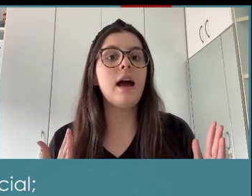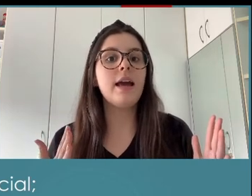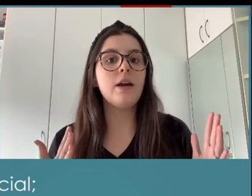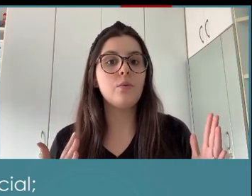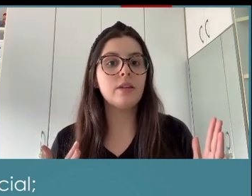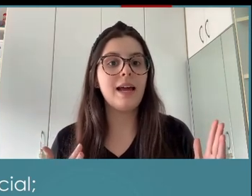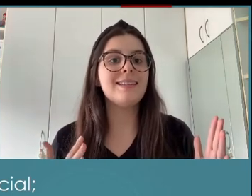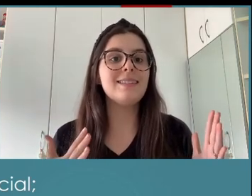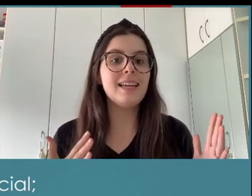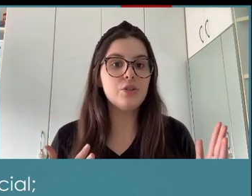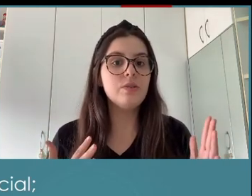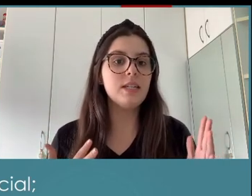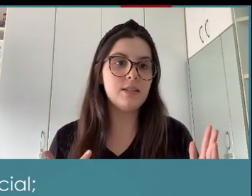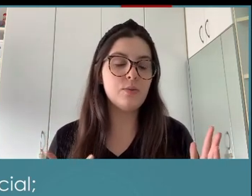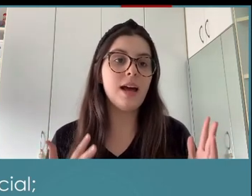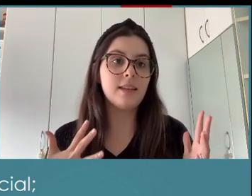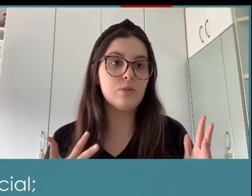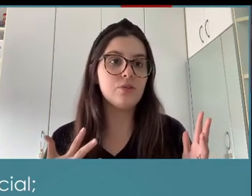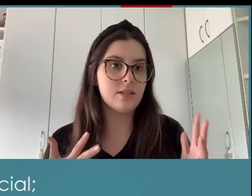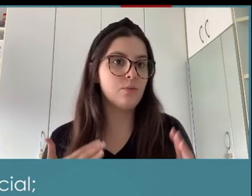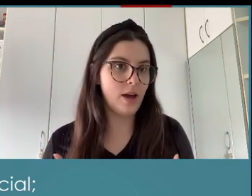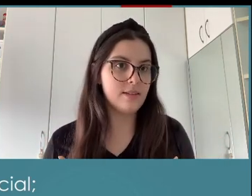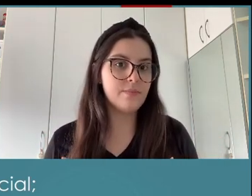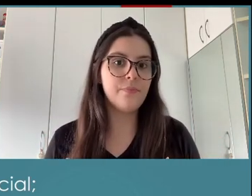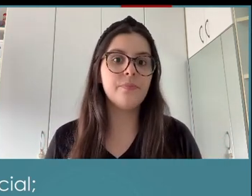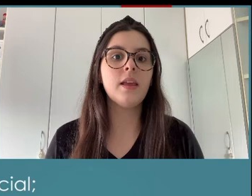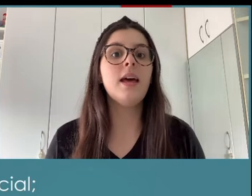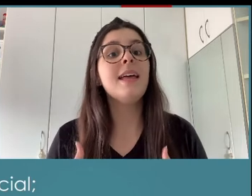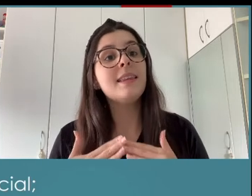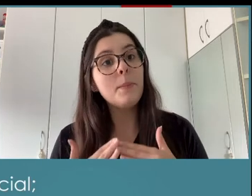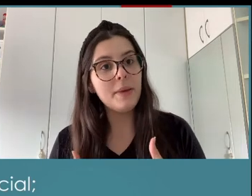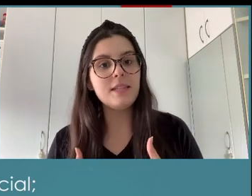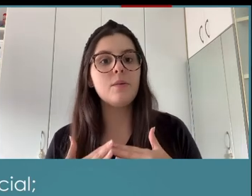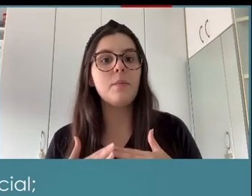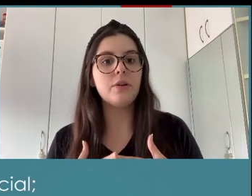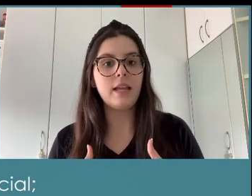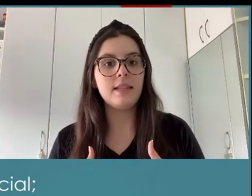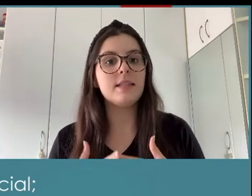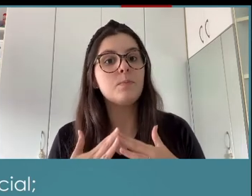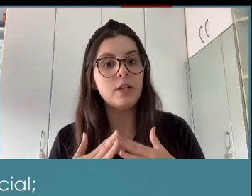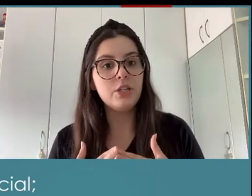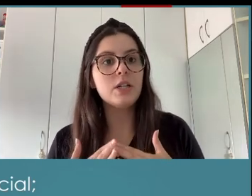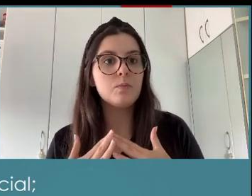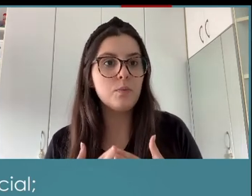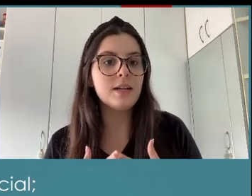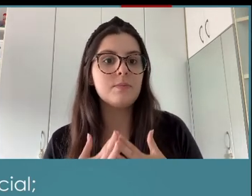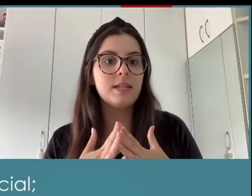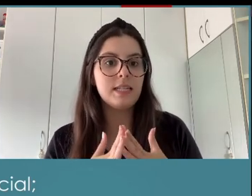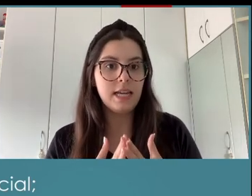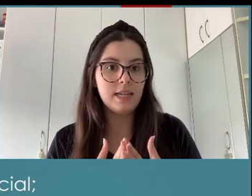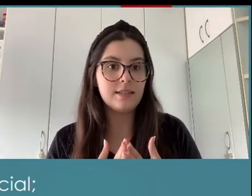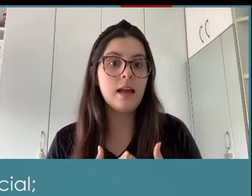dificuldades encontradas desde o início até os dias atuais. Também são abordadas as políticas